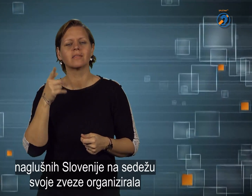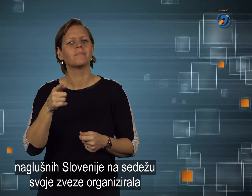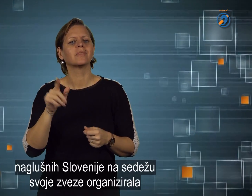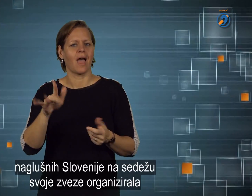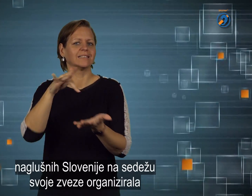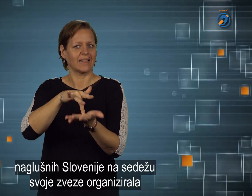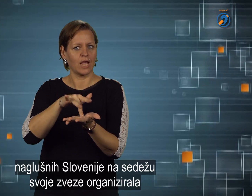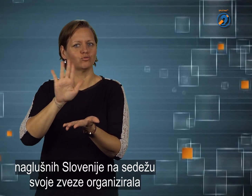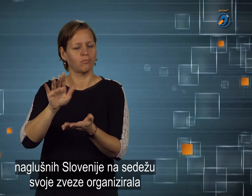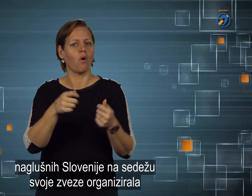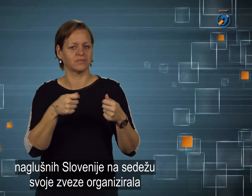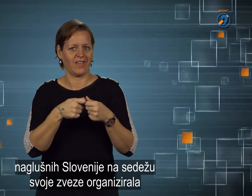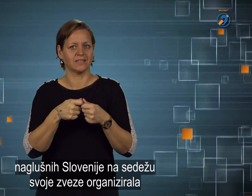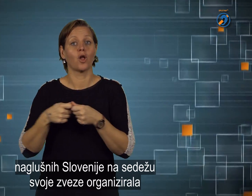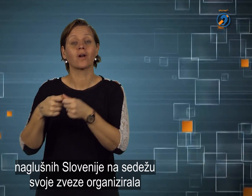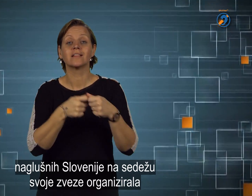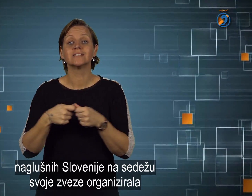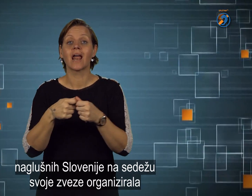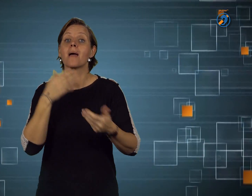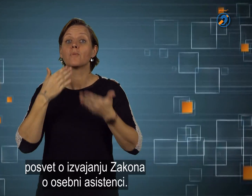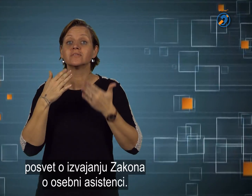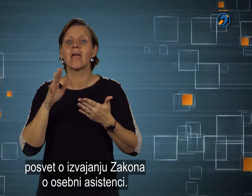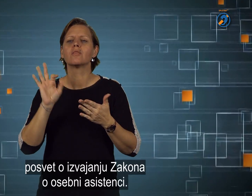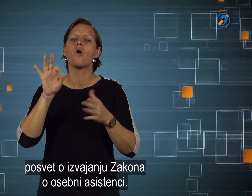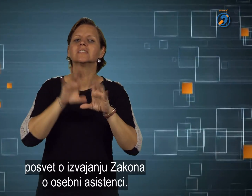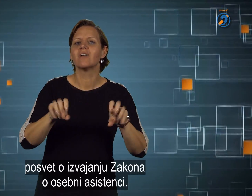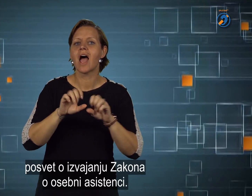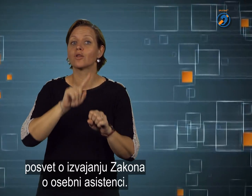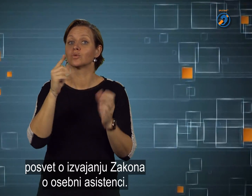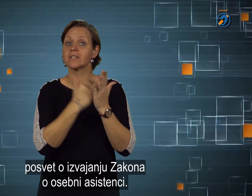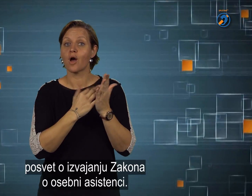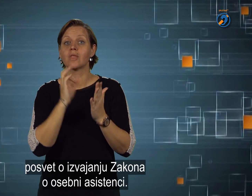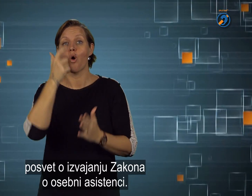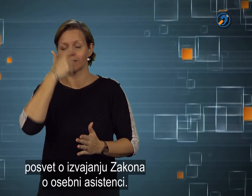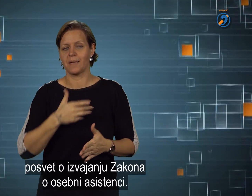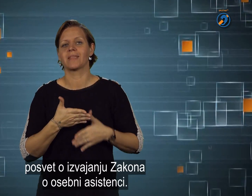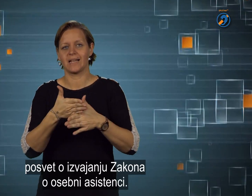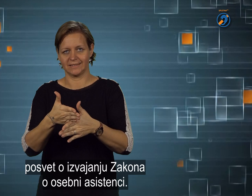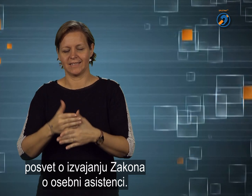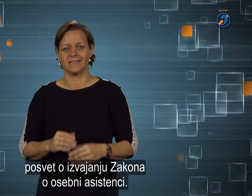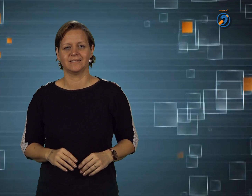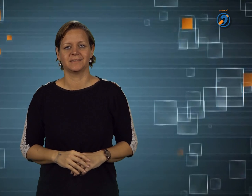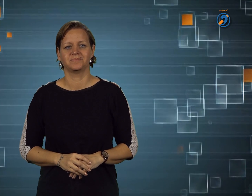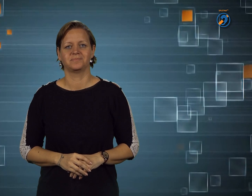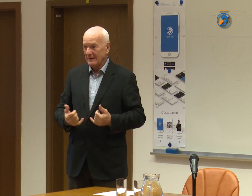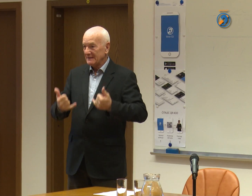Slovenije na sedežu svoje zveze organizirala posvet o izvajanju zakona o osebni asistenci.